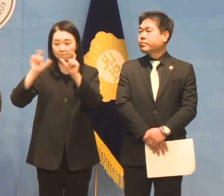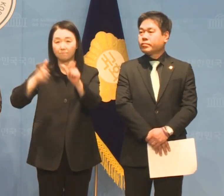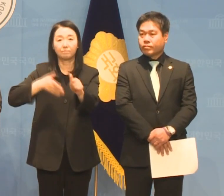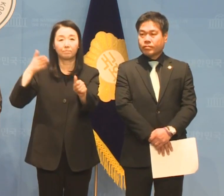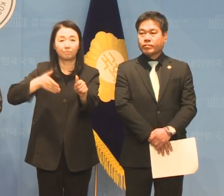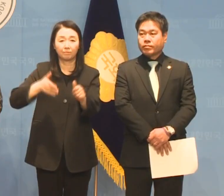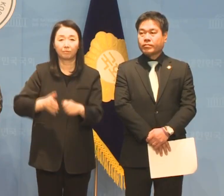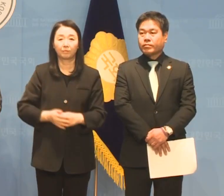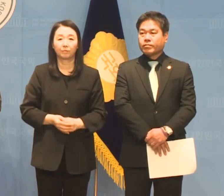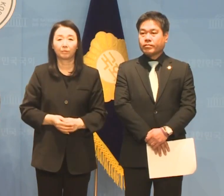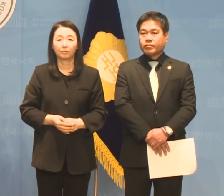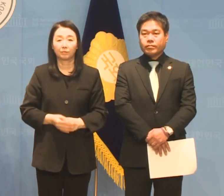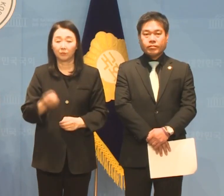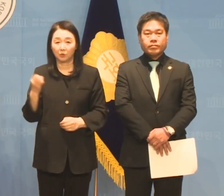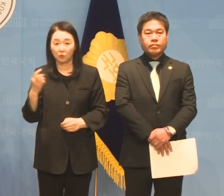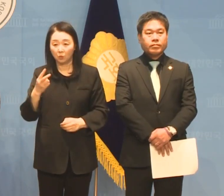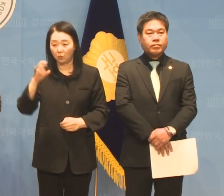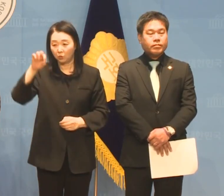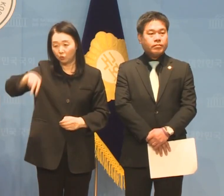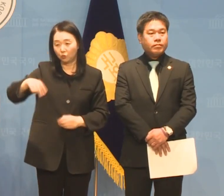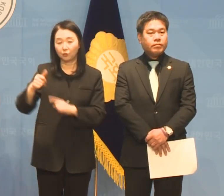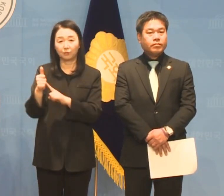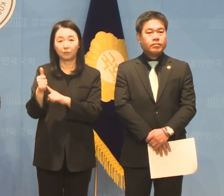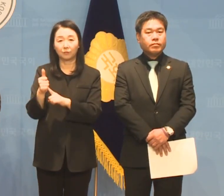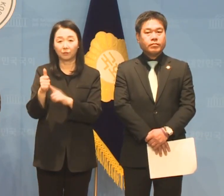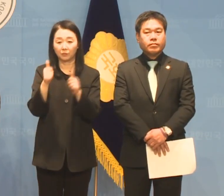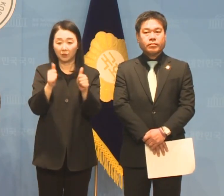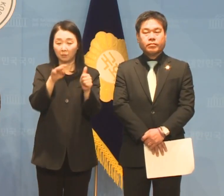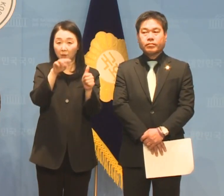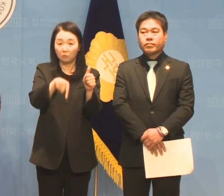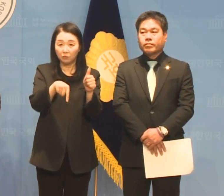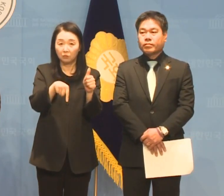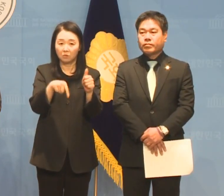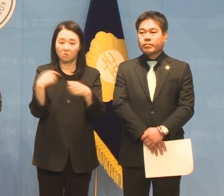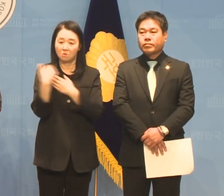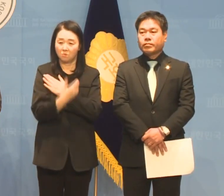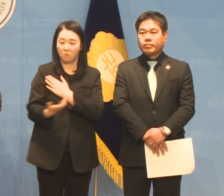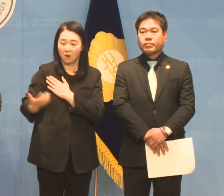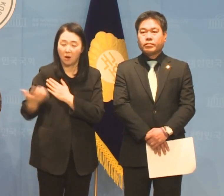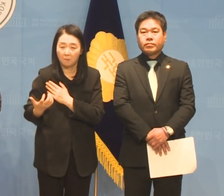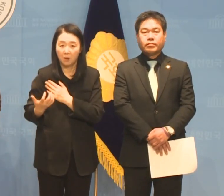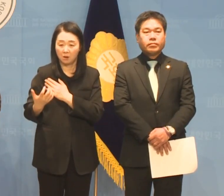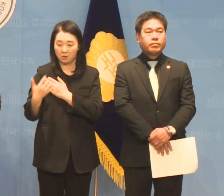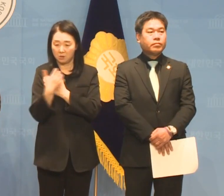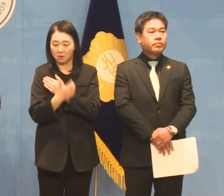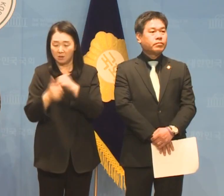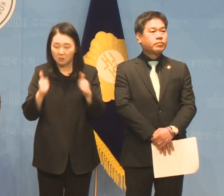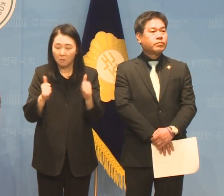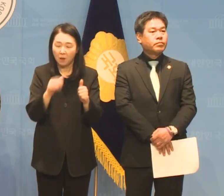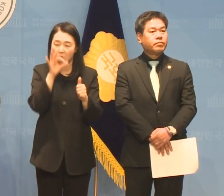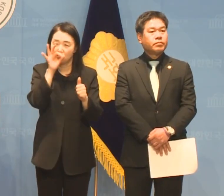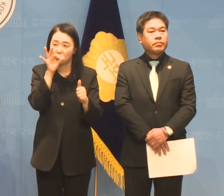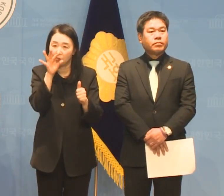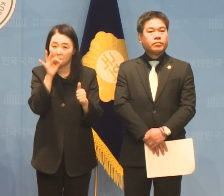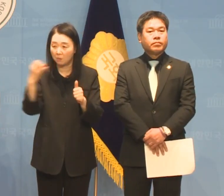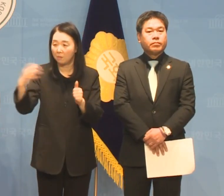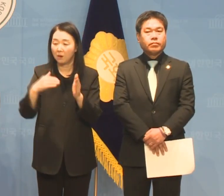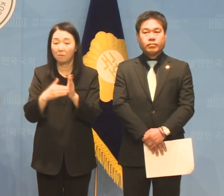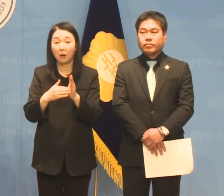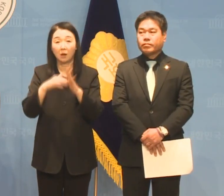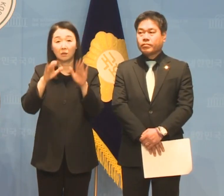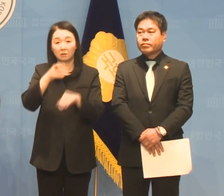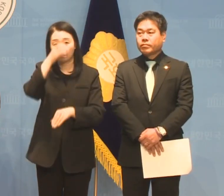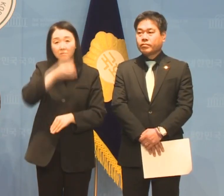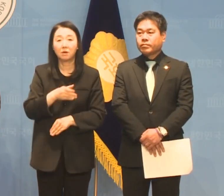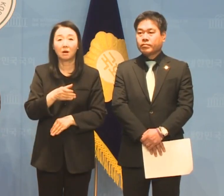것을 부탁드립니다. 아울러 유동규는 재판부에 몸이 아프다고 재판을 더 할 수 없다고 해놓고 뻔뻔히